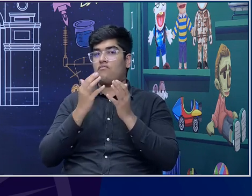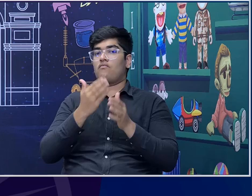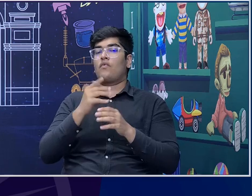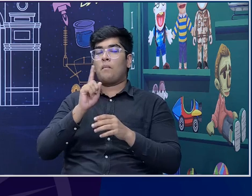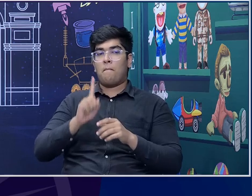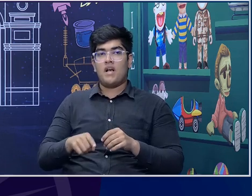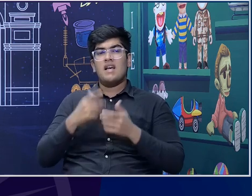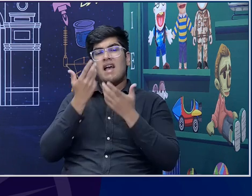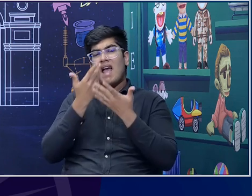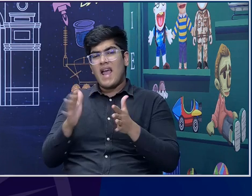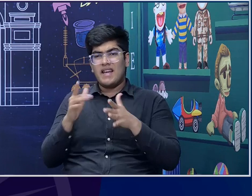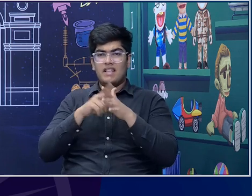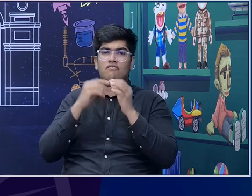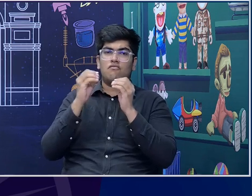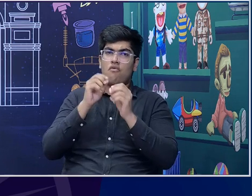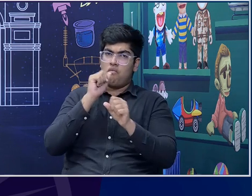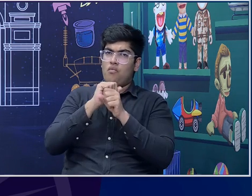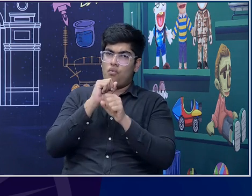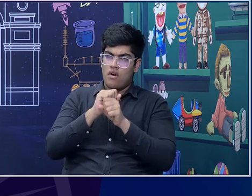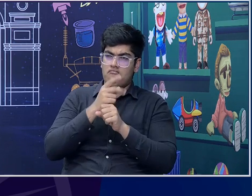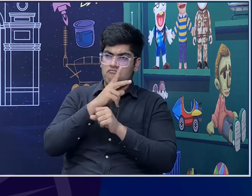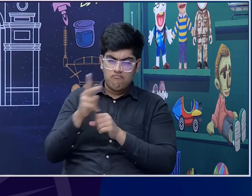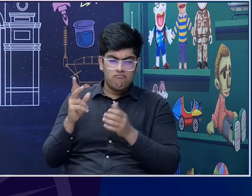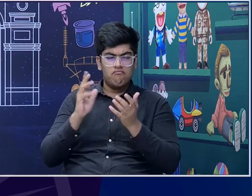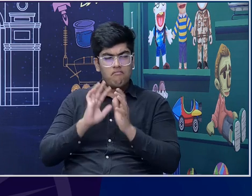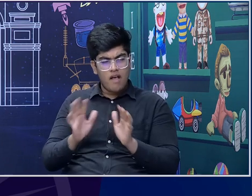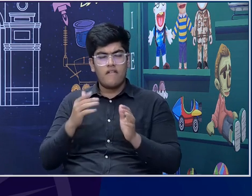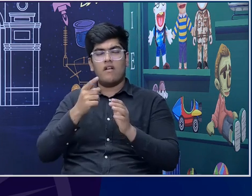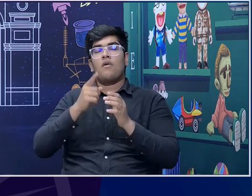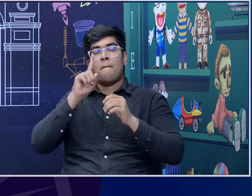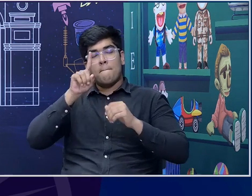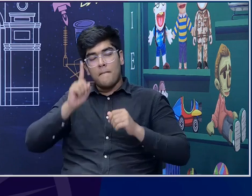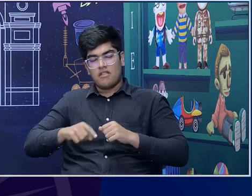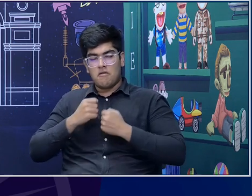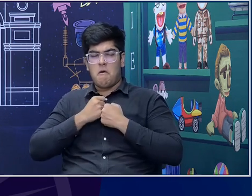कहते हैं ना कि हमें हिम्मत नहीं छोड़नी हैं और वो चाहिए